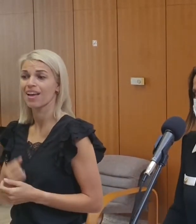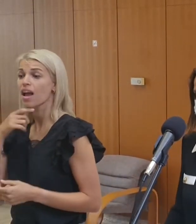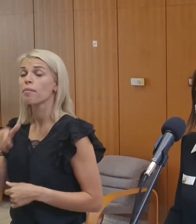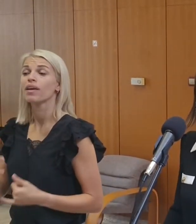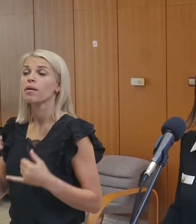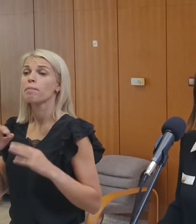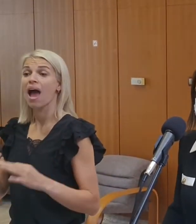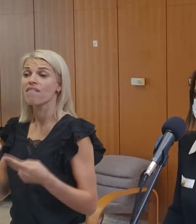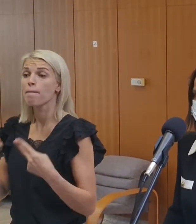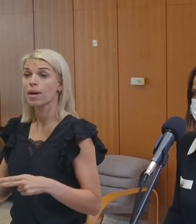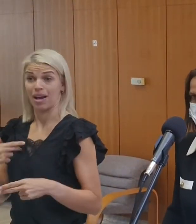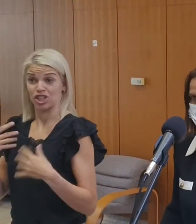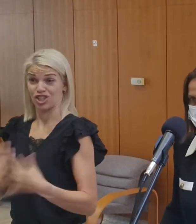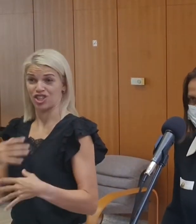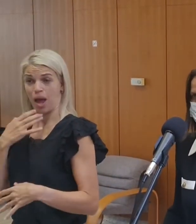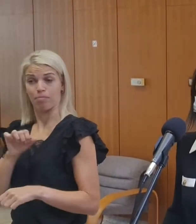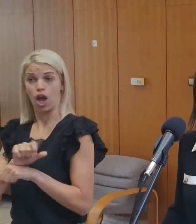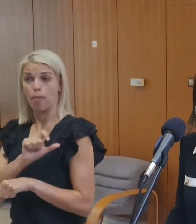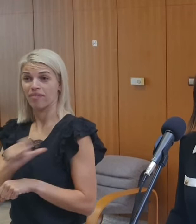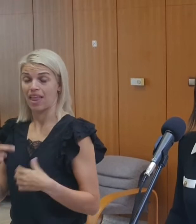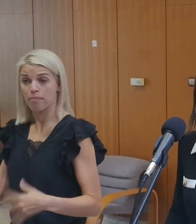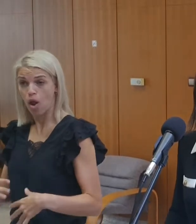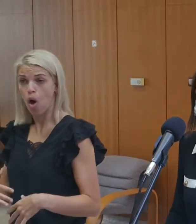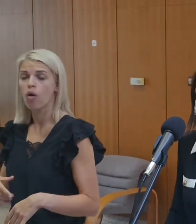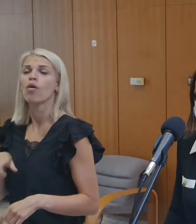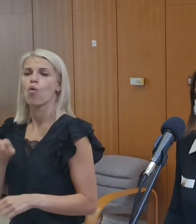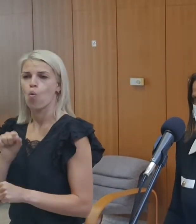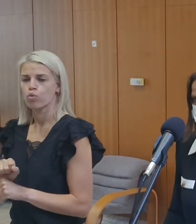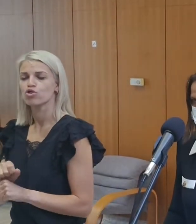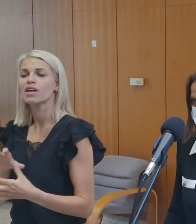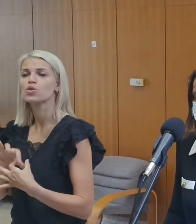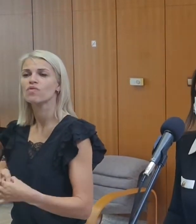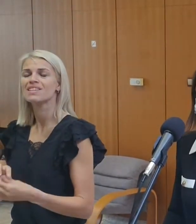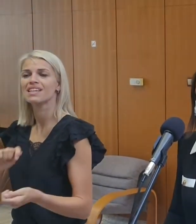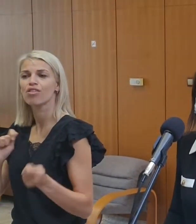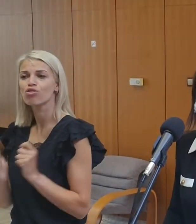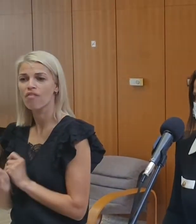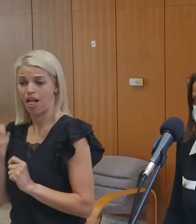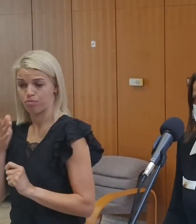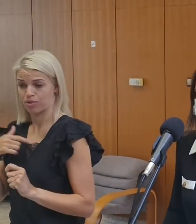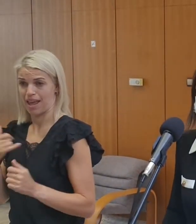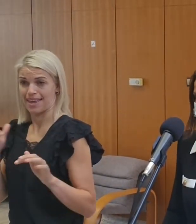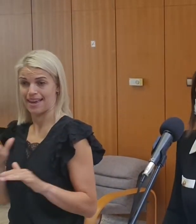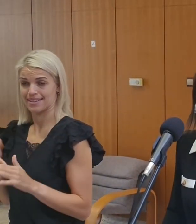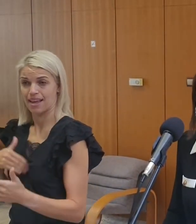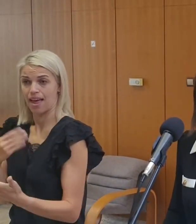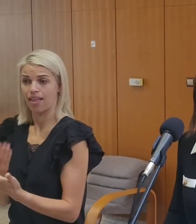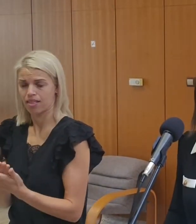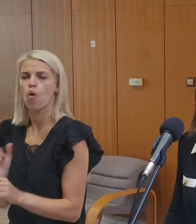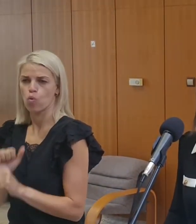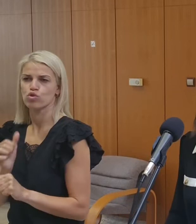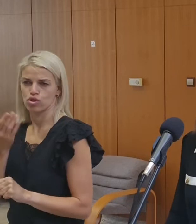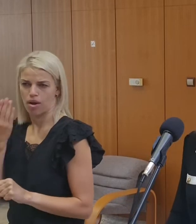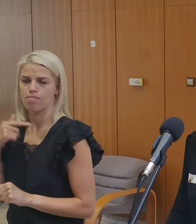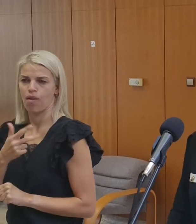nejaký prípad, kvôli ktorému by sme sa na to zamerali, tak určite v rámci novely trestného poriadku, ktorú budem predkladať teraz na jeseň, by tam bola aj zmena